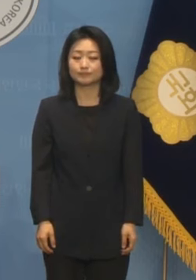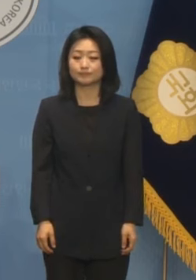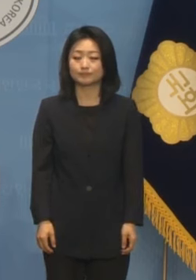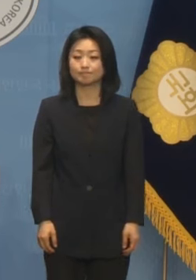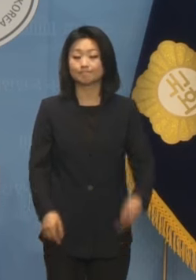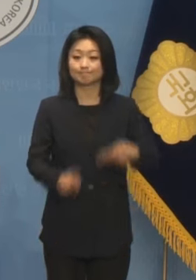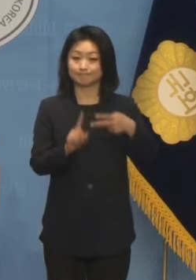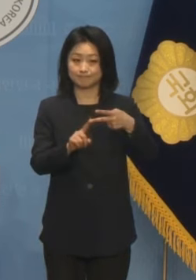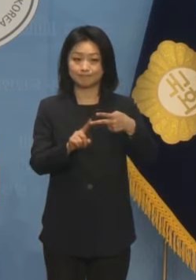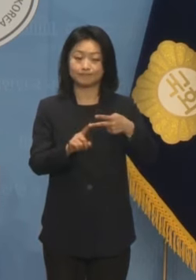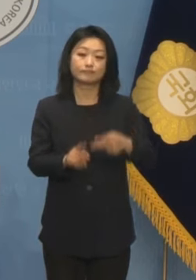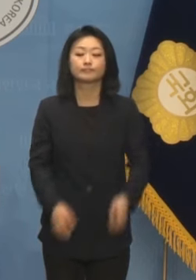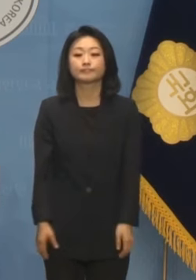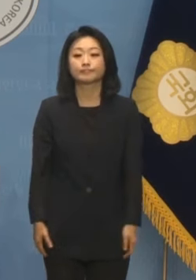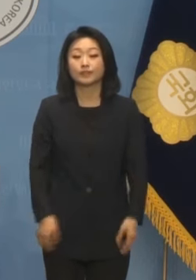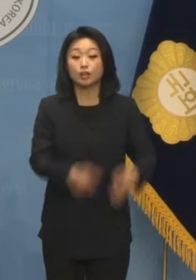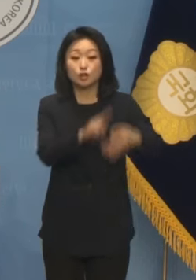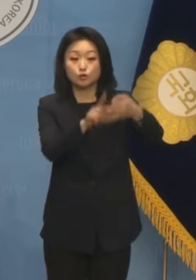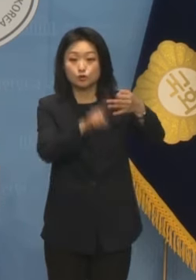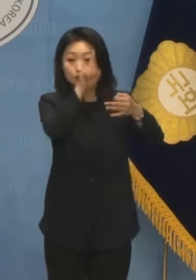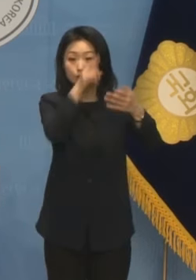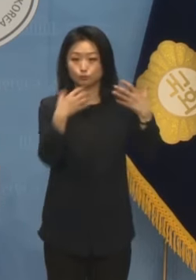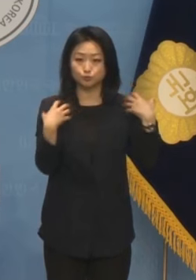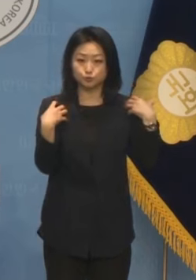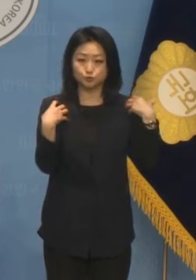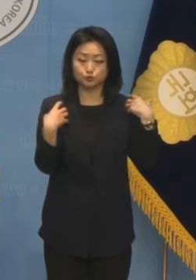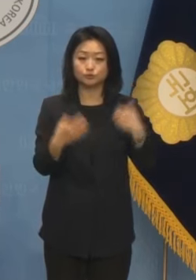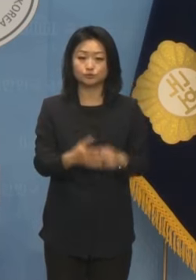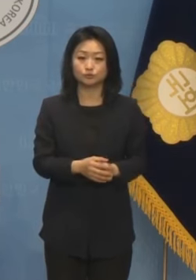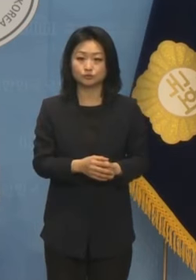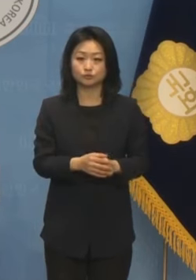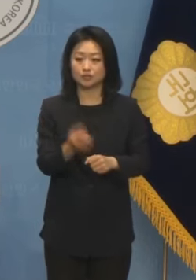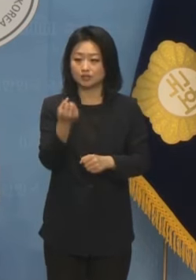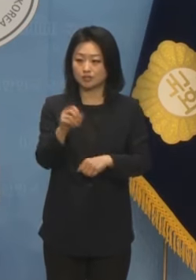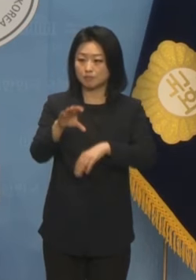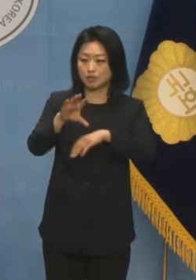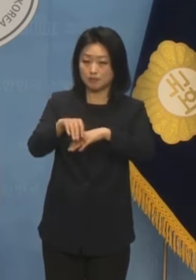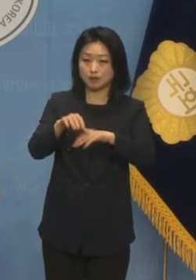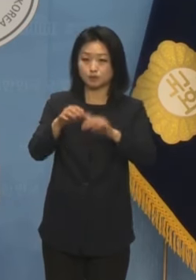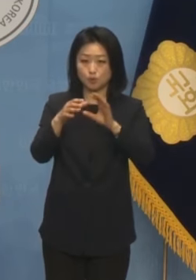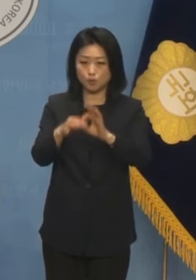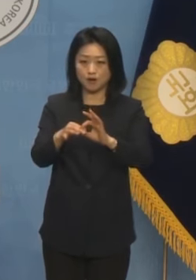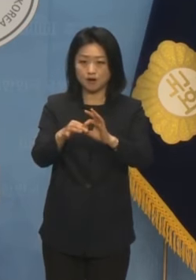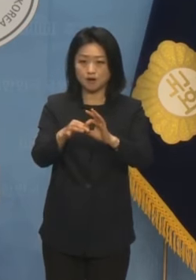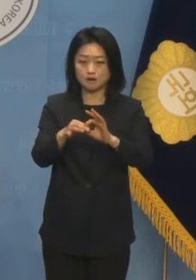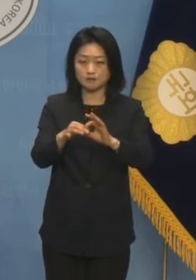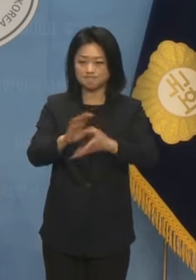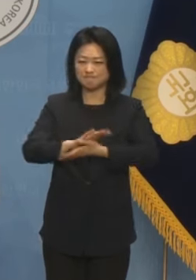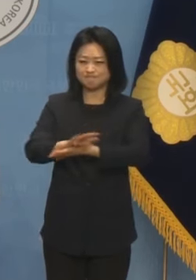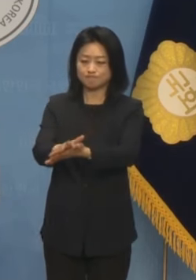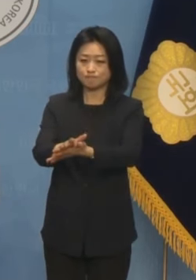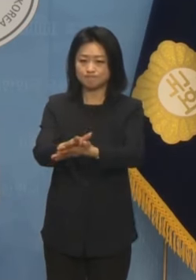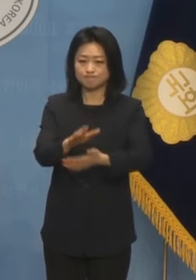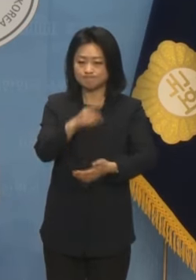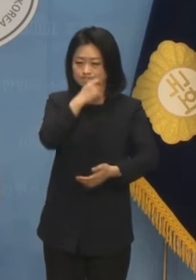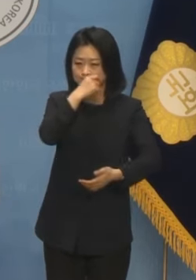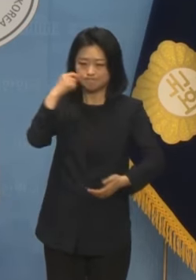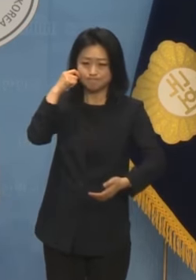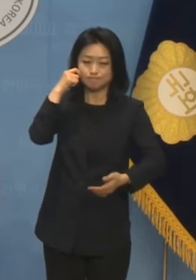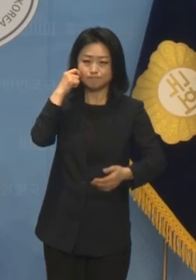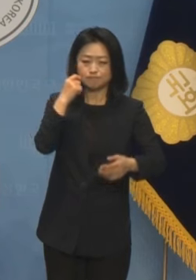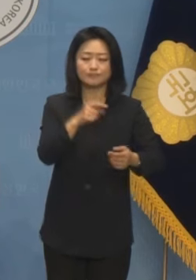두 번째입니다. 윤석열 정부의 무분별한 언론 입틀막, 이제는 바로잡아야